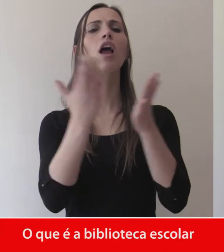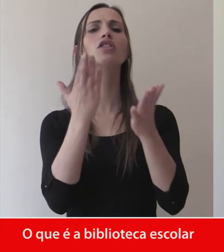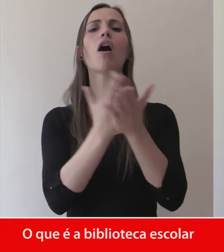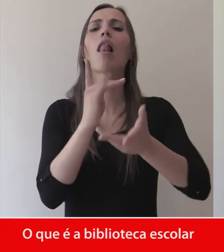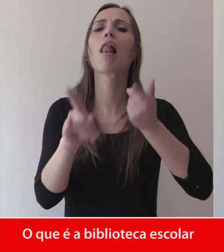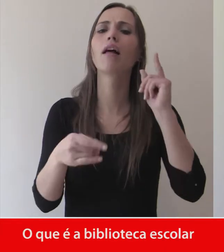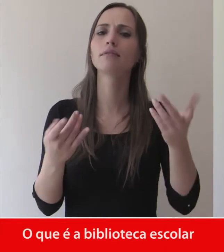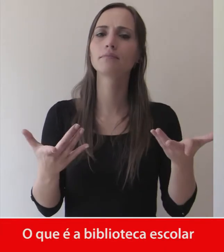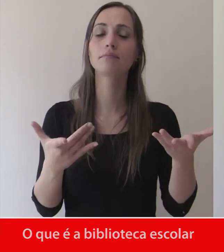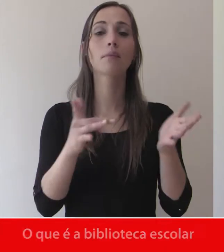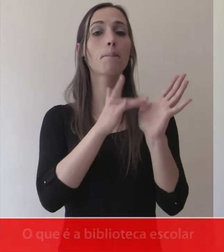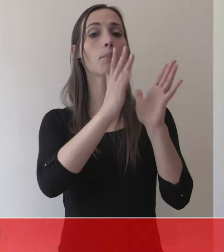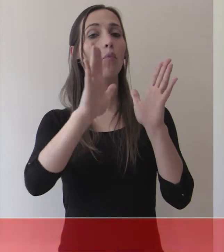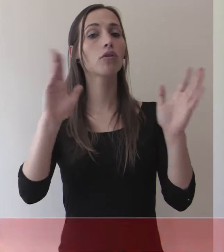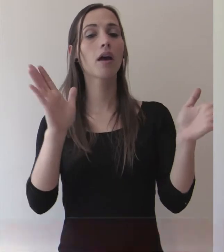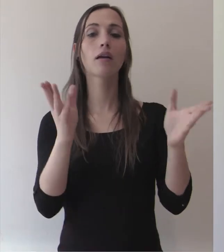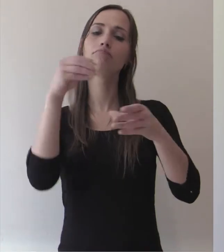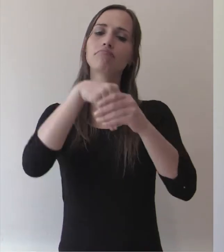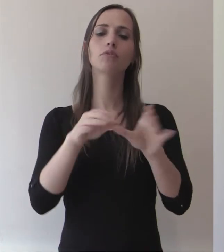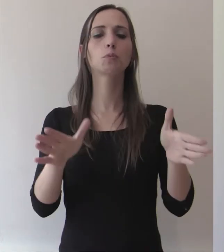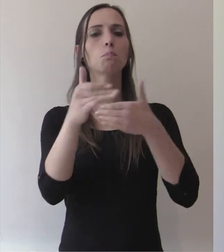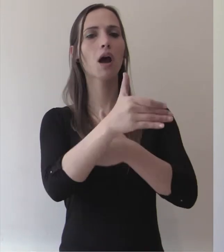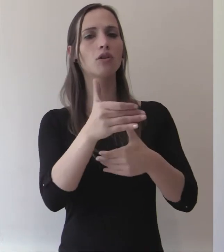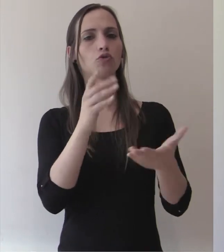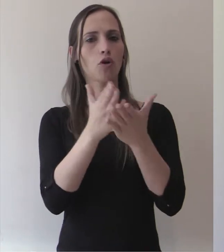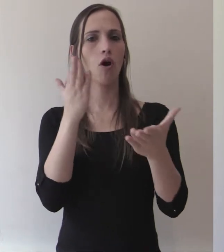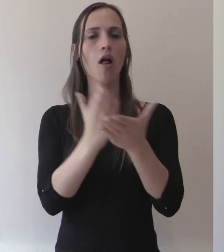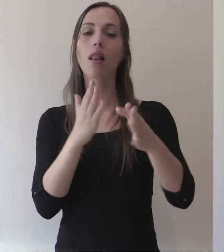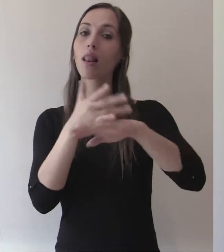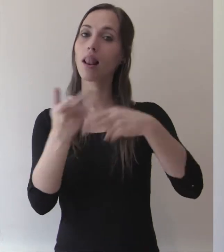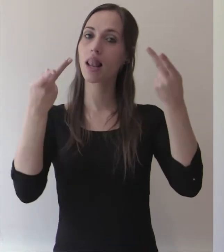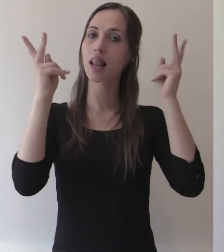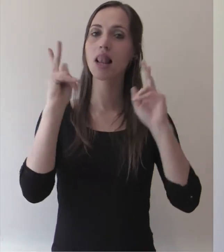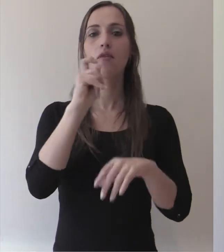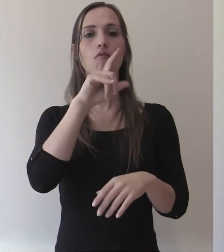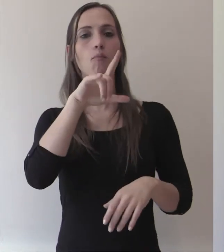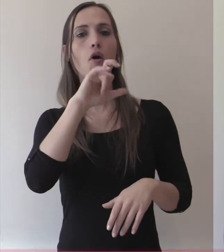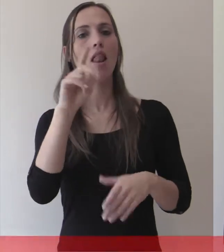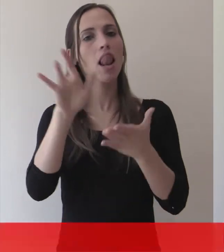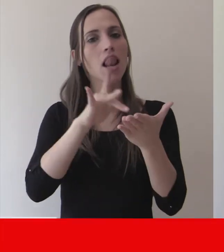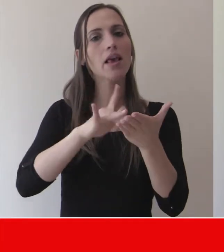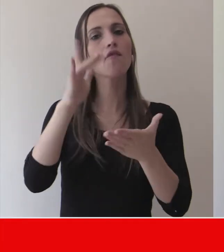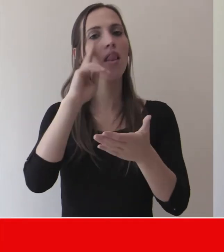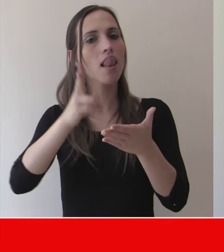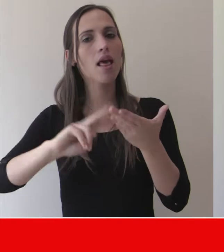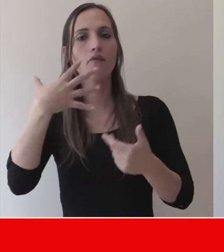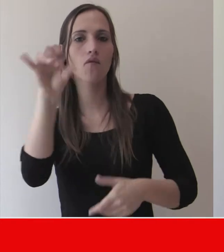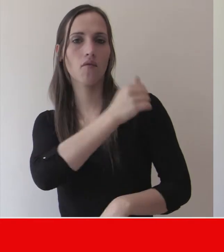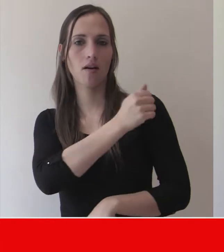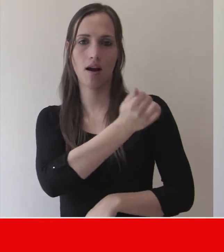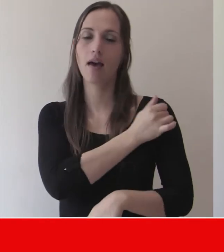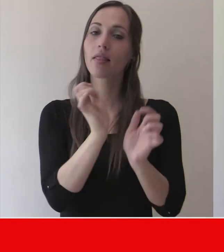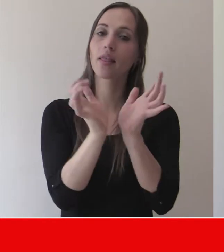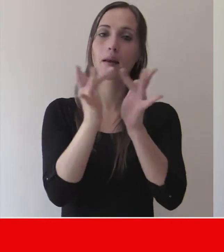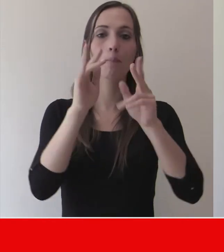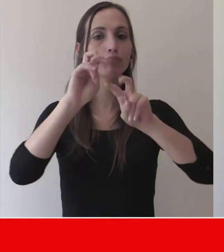que é a Biblioteca Escolar? A biblioteca é um espaço da escola de livre acesso onde podes consultar e requisitar livros, fazer pesquisas